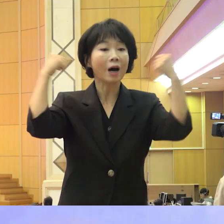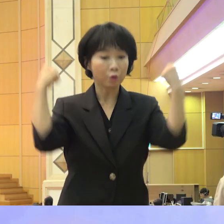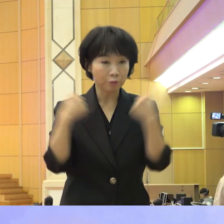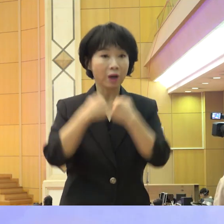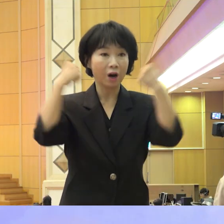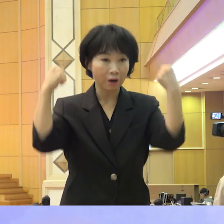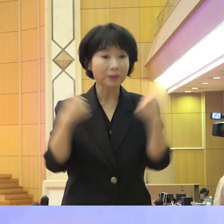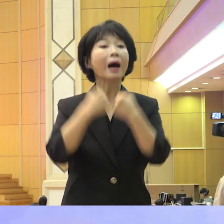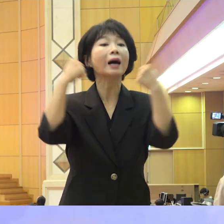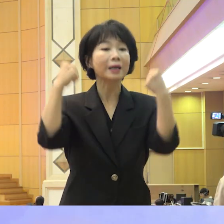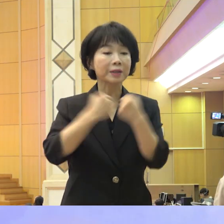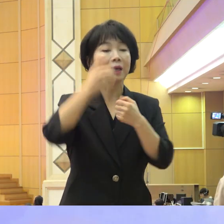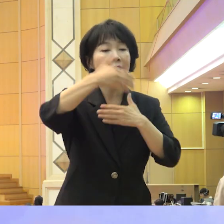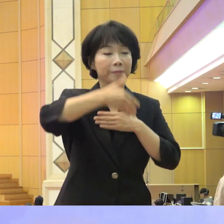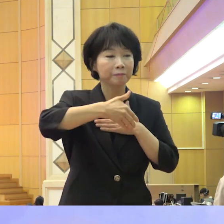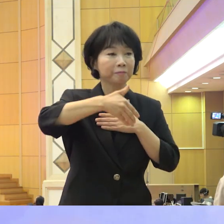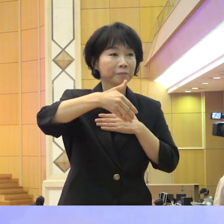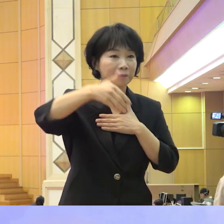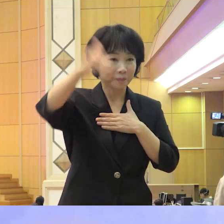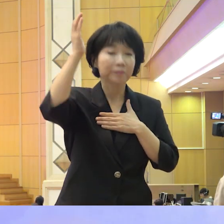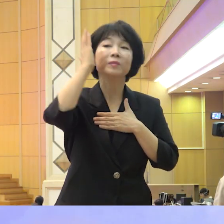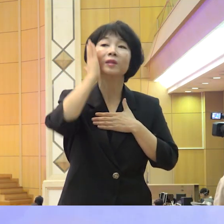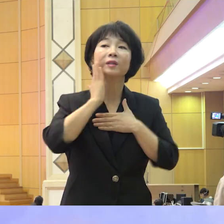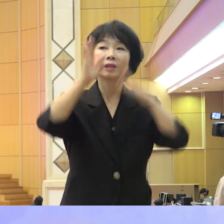담대히 싸우며 나가세